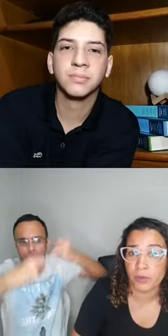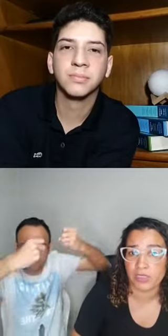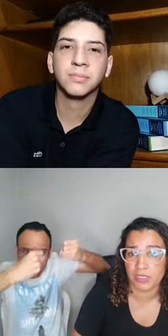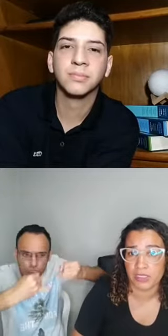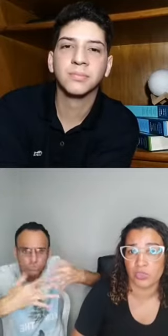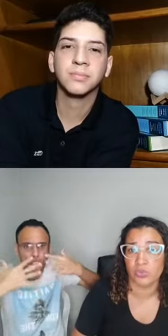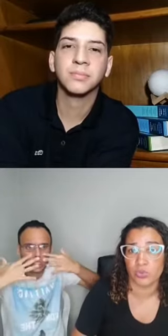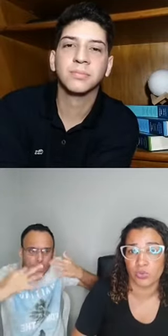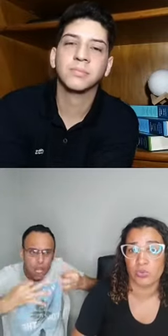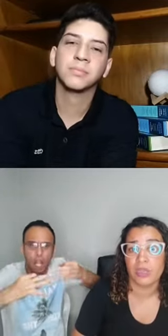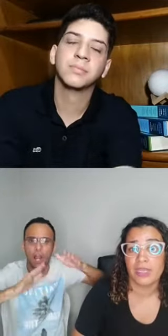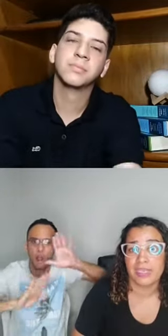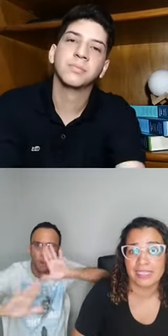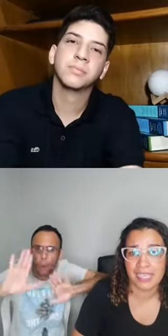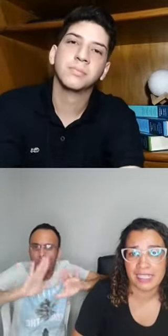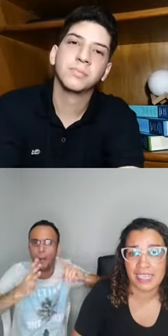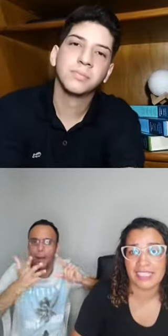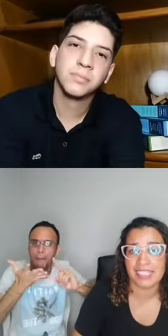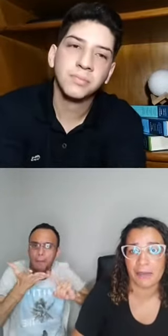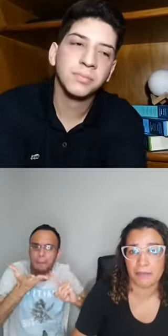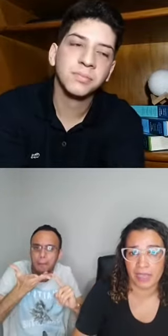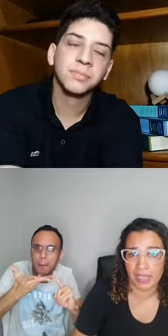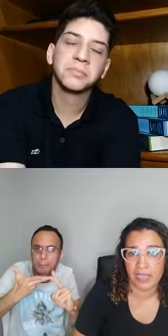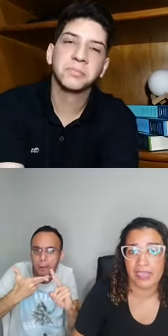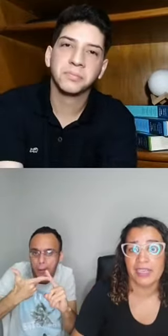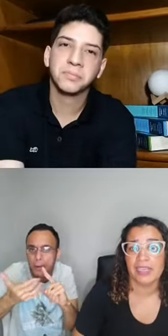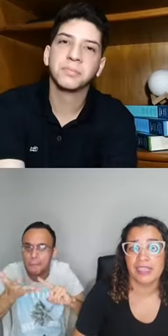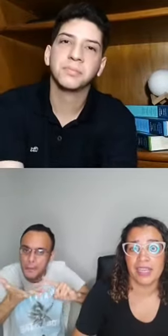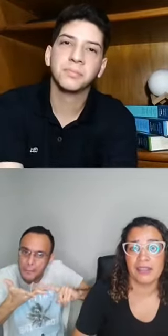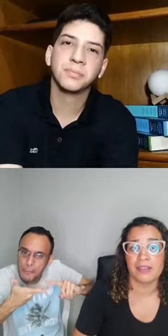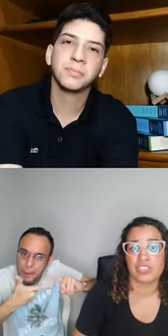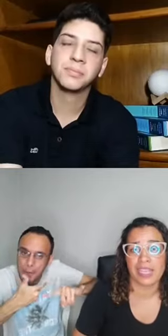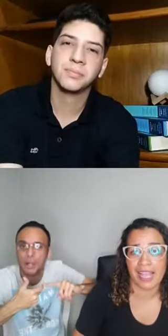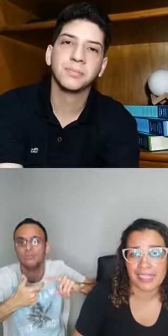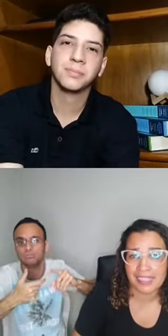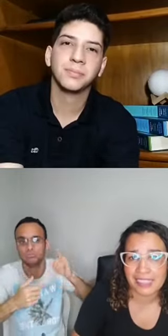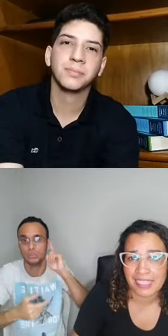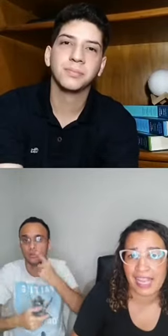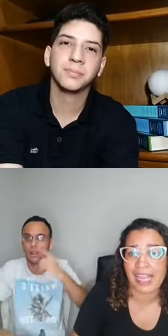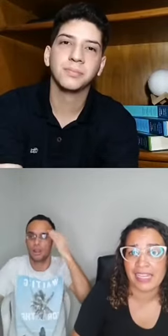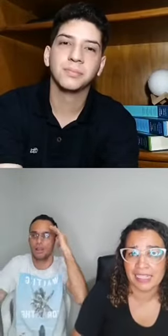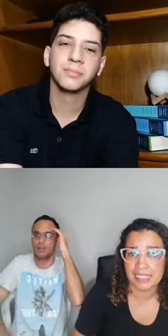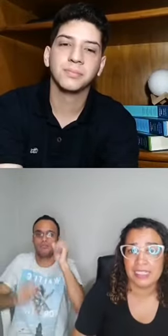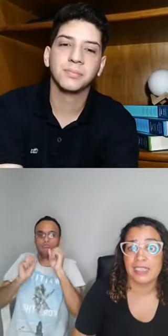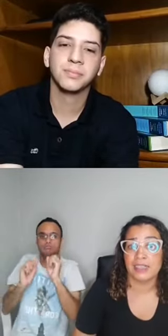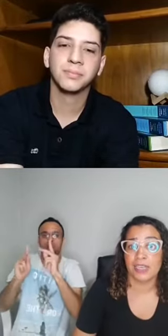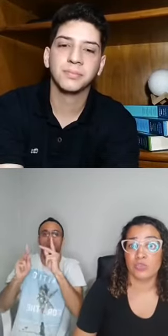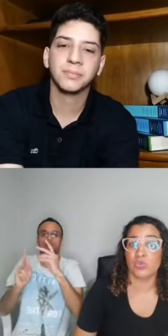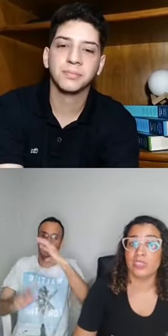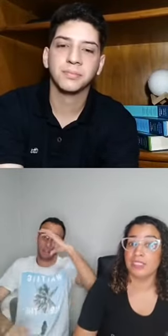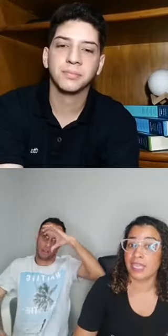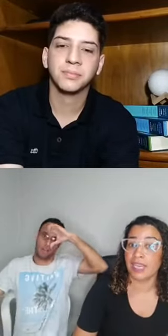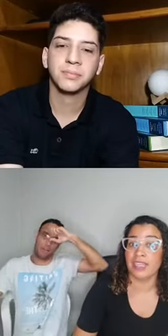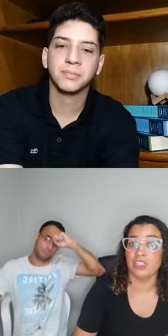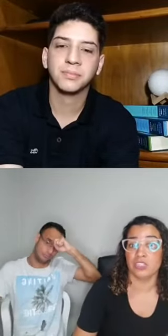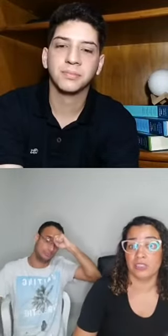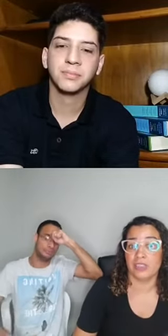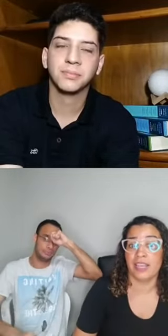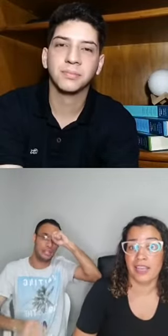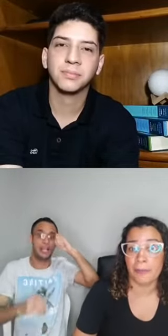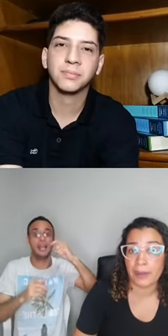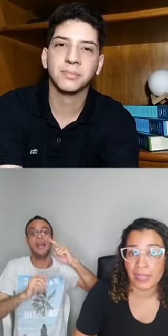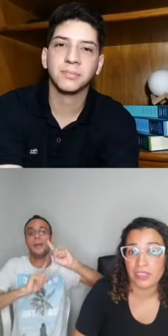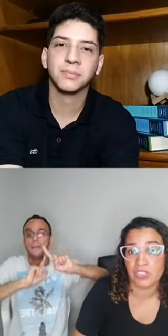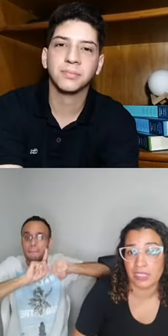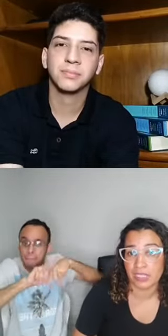muito importante do surdo entender, saber, né, de cada detalhe, né? E o surdo entende e